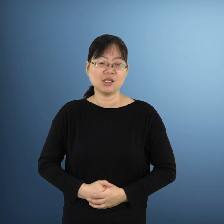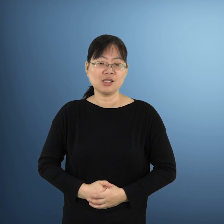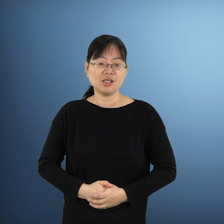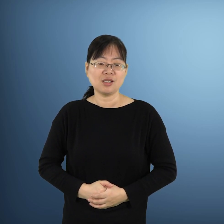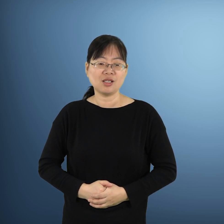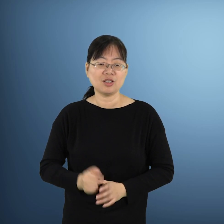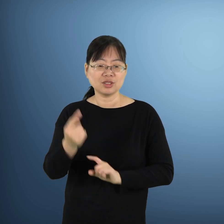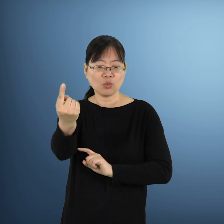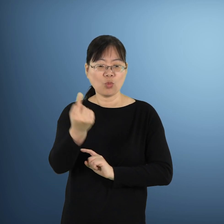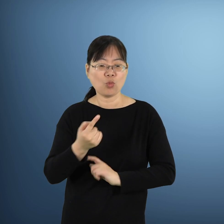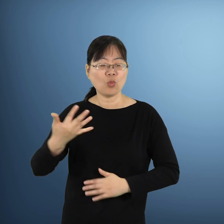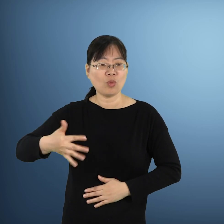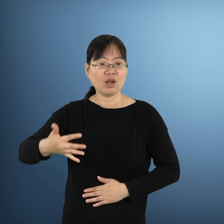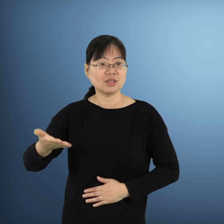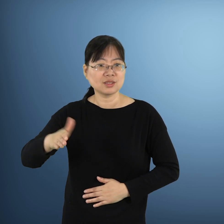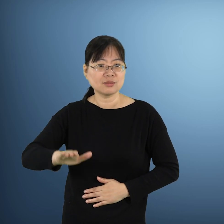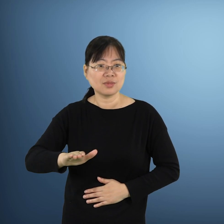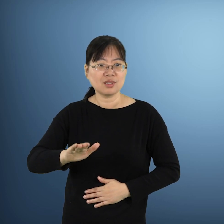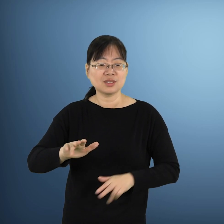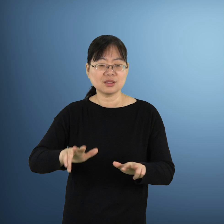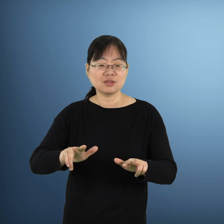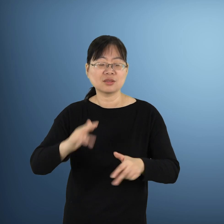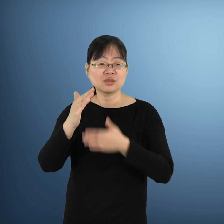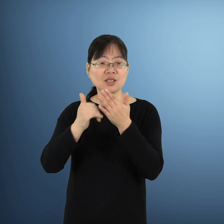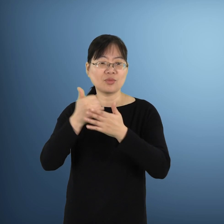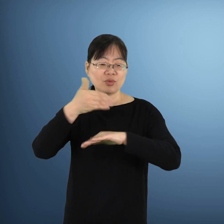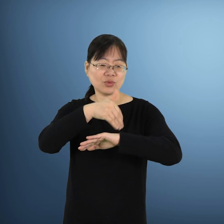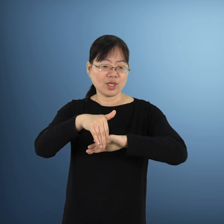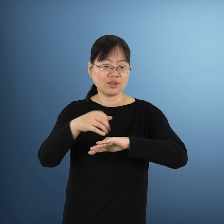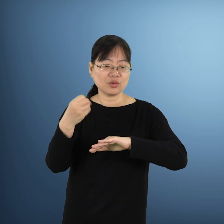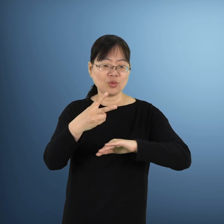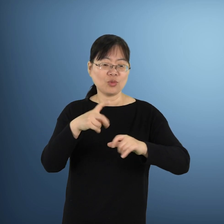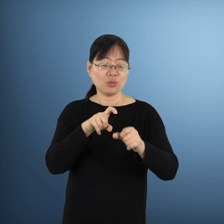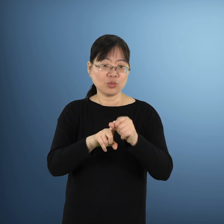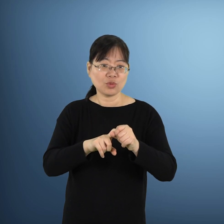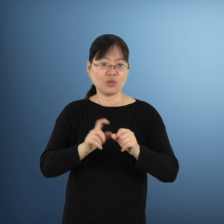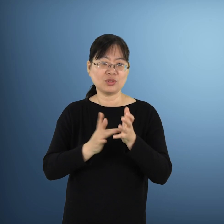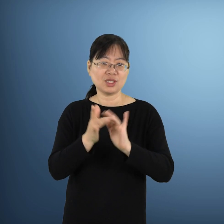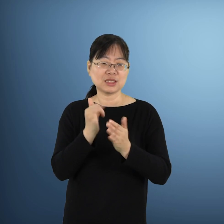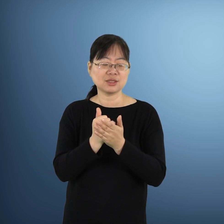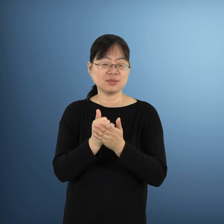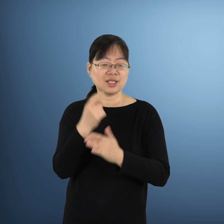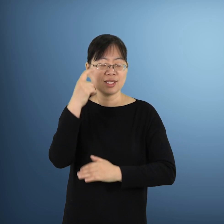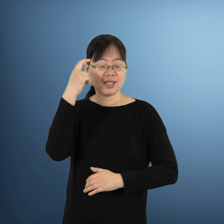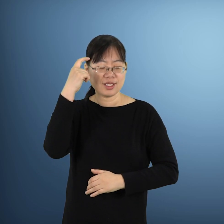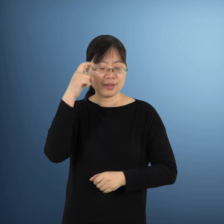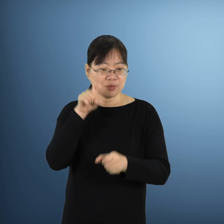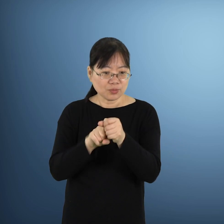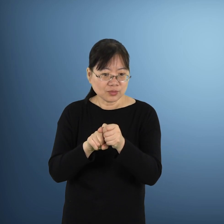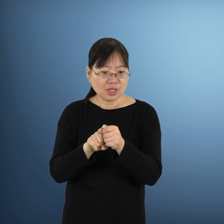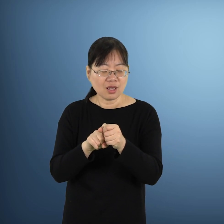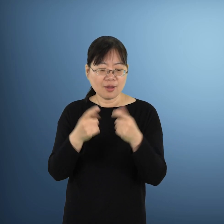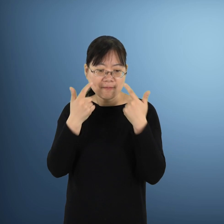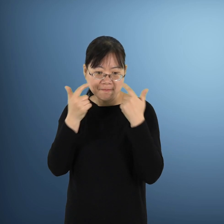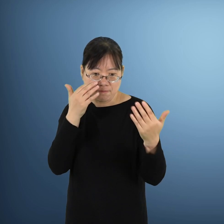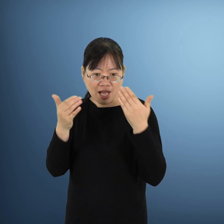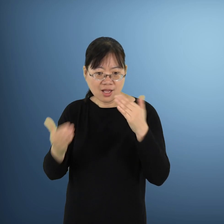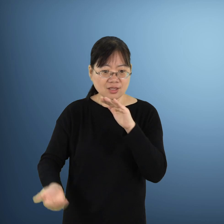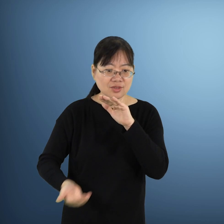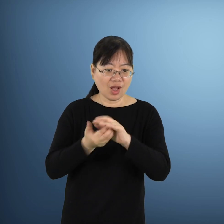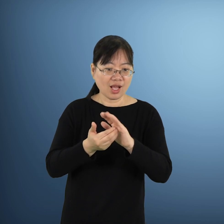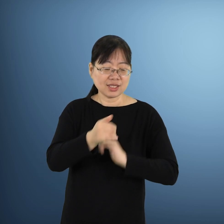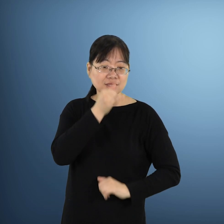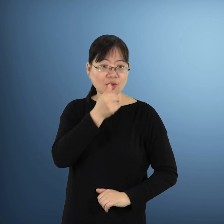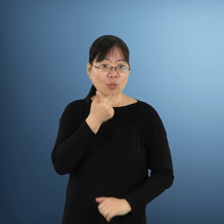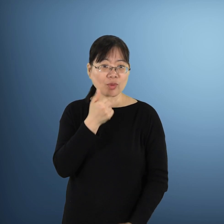시제상 오지 않았지만 이 하나님의 계획과 목적과 예수님의 의도는 반드시 성취될 겁니까?